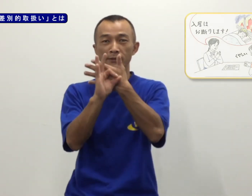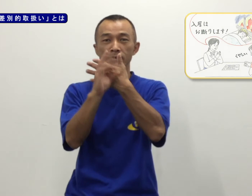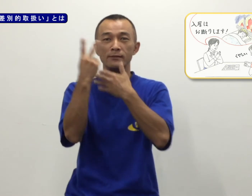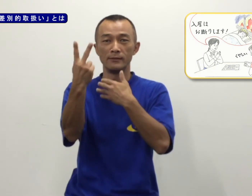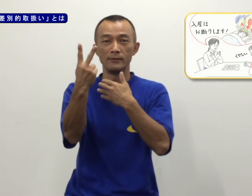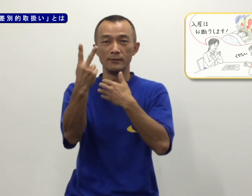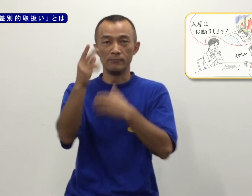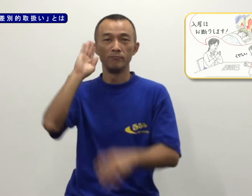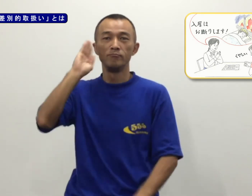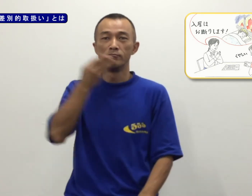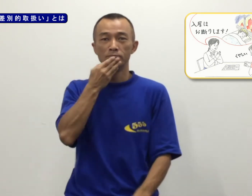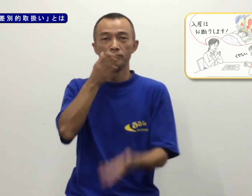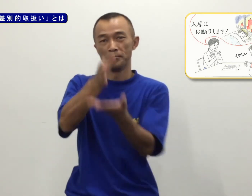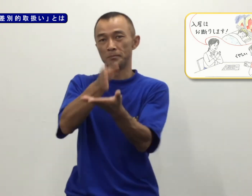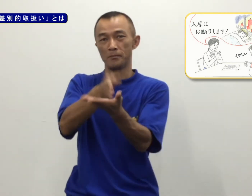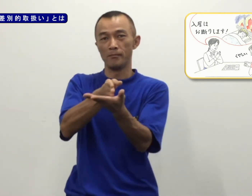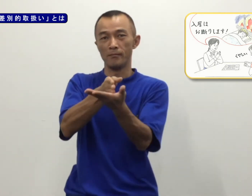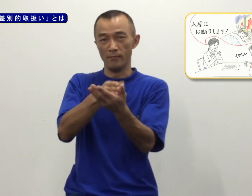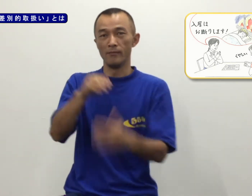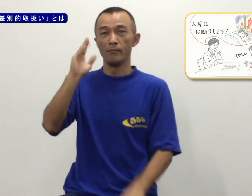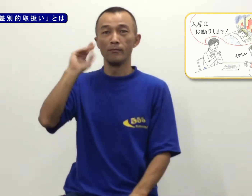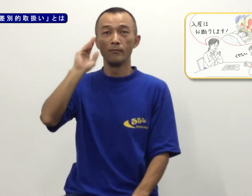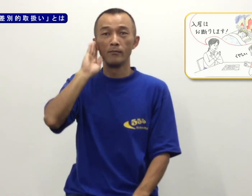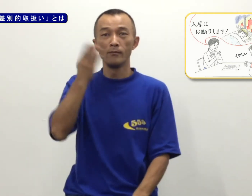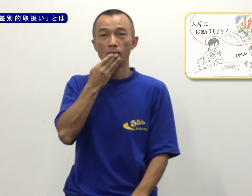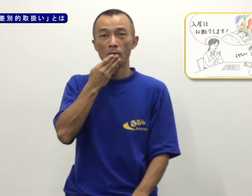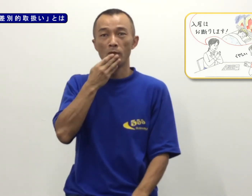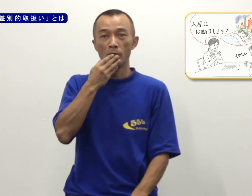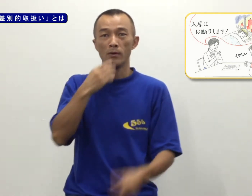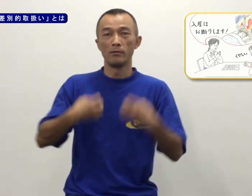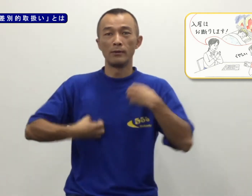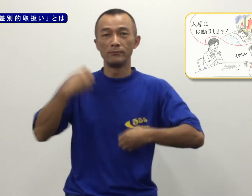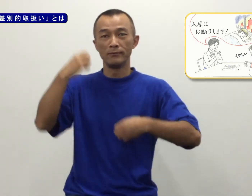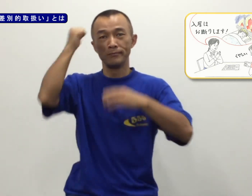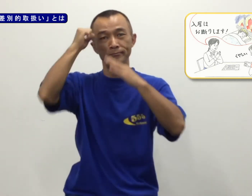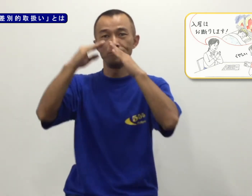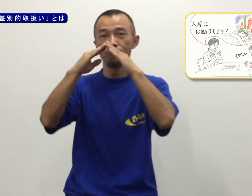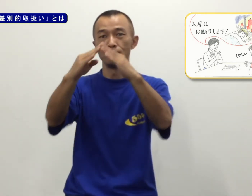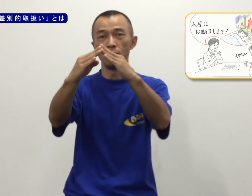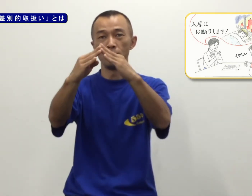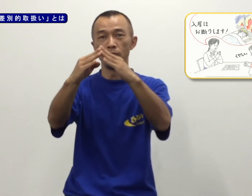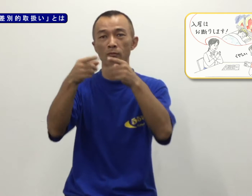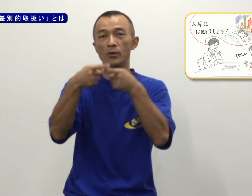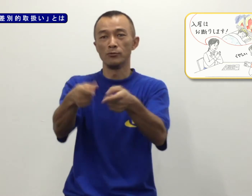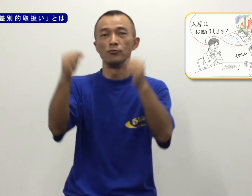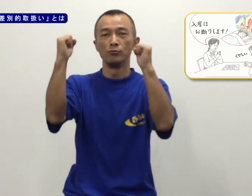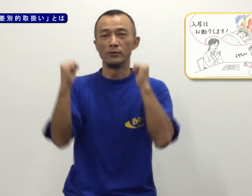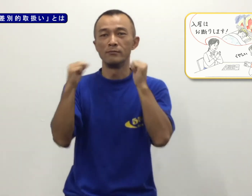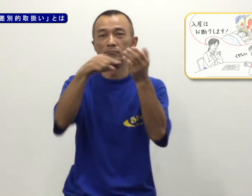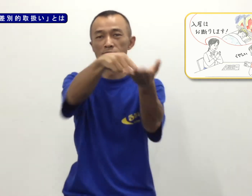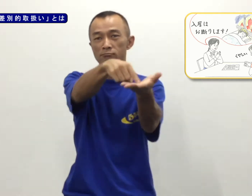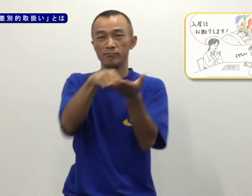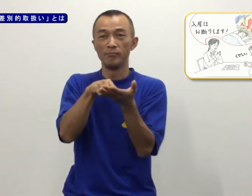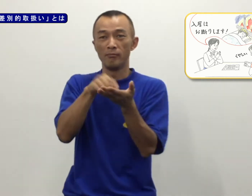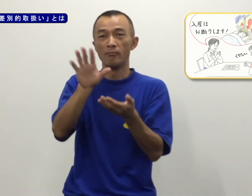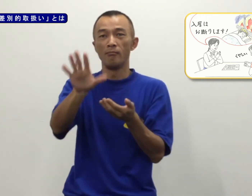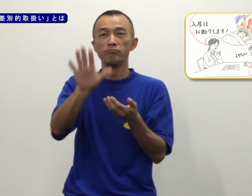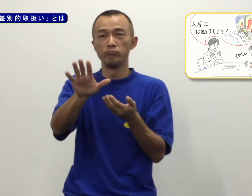day 2は聴覚障害の例です聴覚障害のある学生から宿舎の入居申し込み